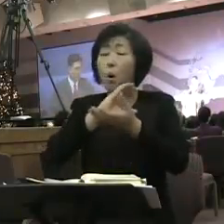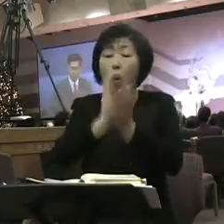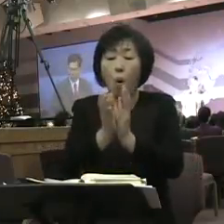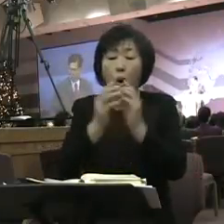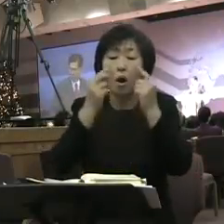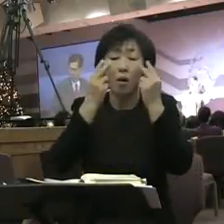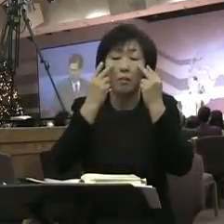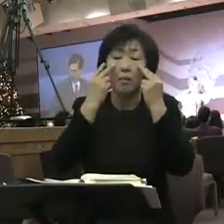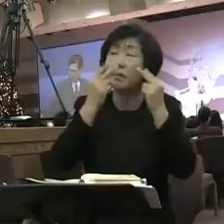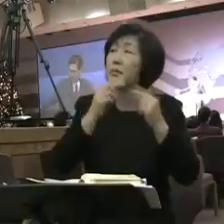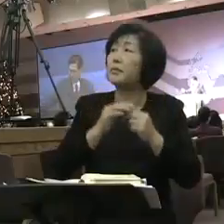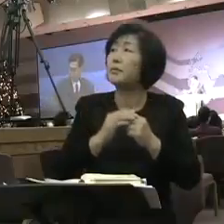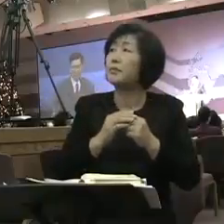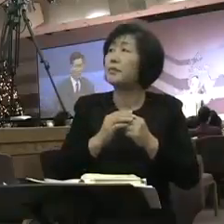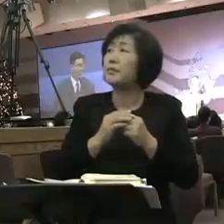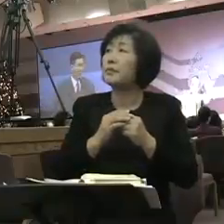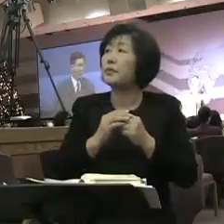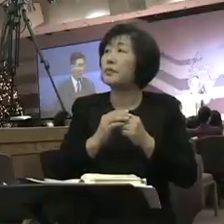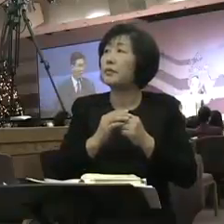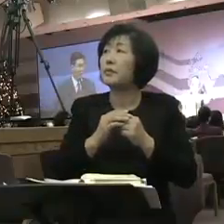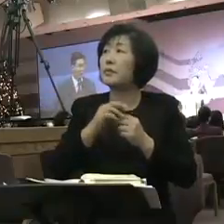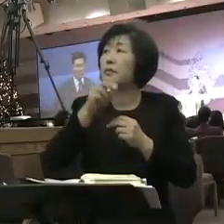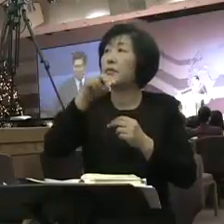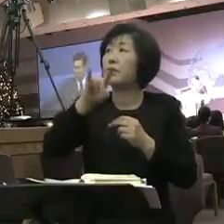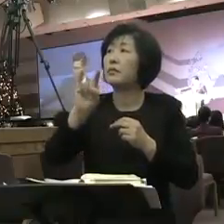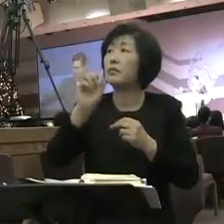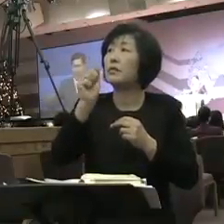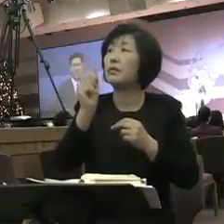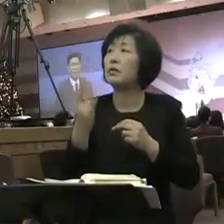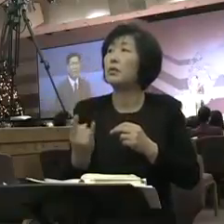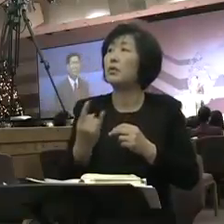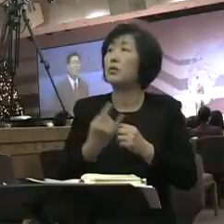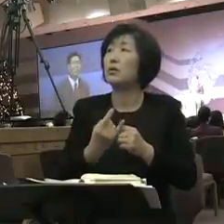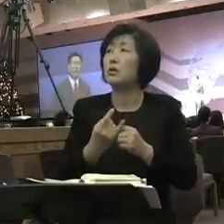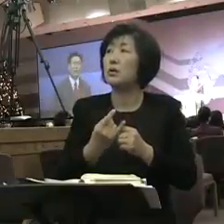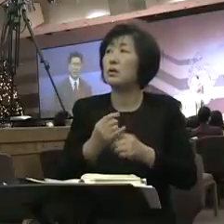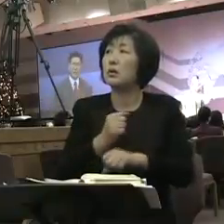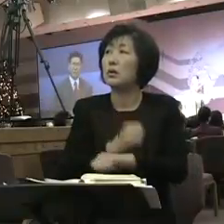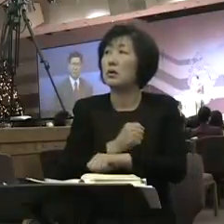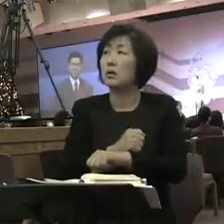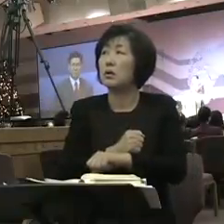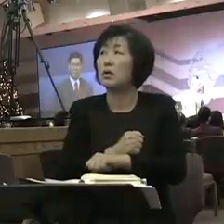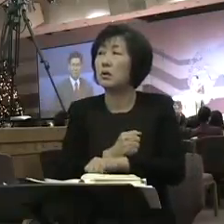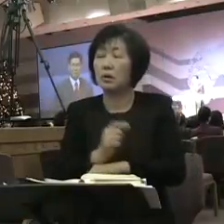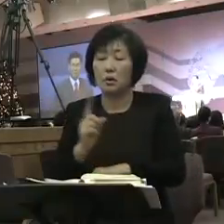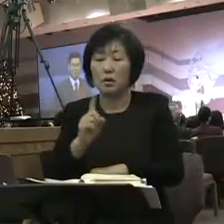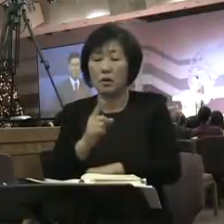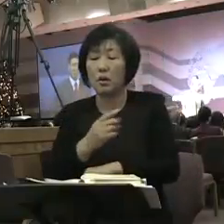이 앞에 물론 이것은 생화인 줄 믿습니다. 근데 여러분 저게 생화인 줄 어떻게 아세요?